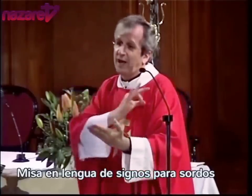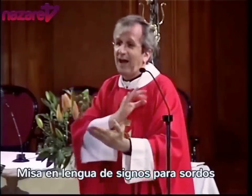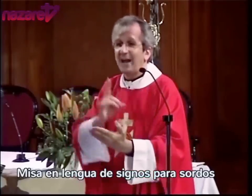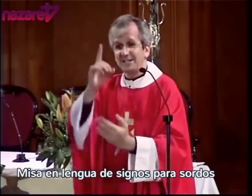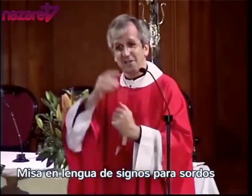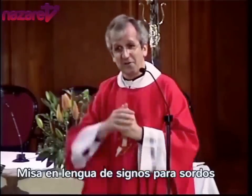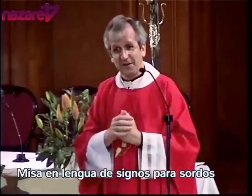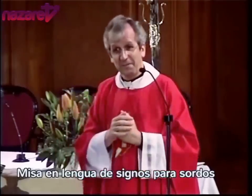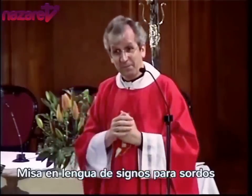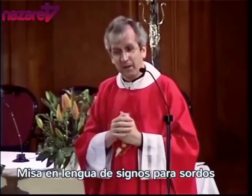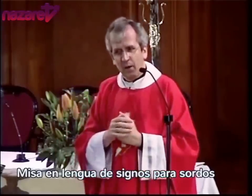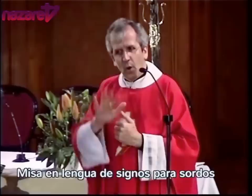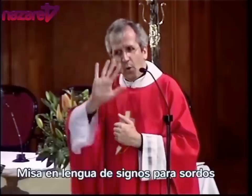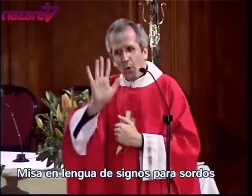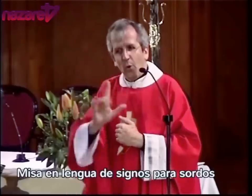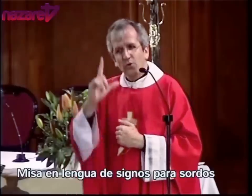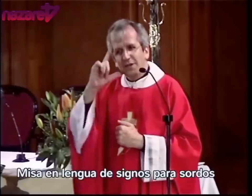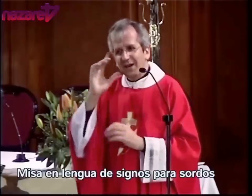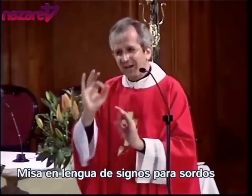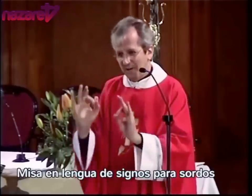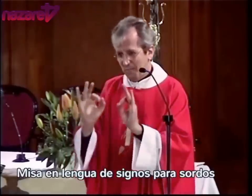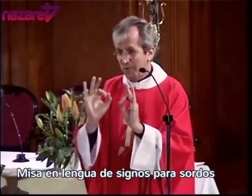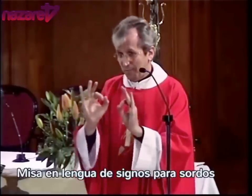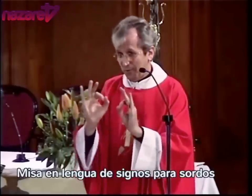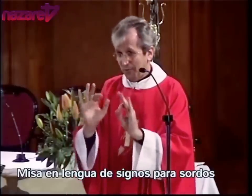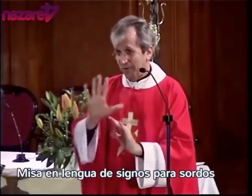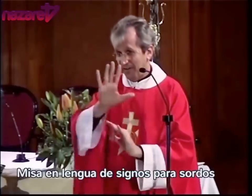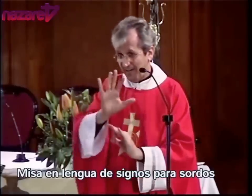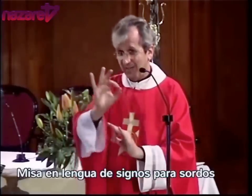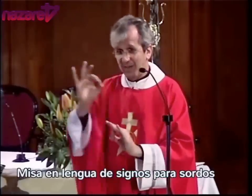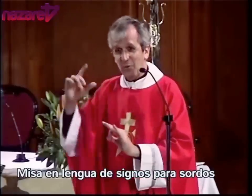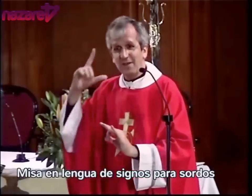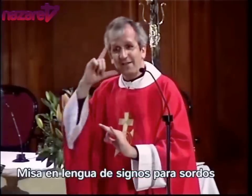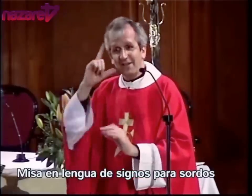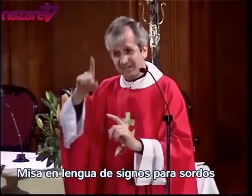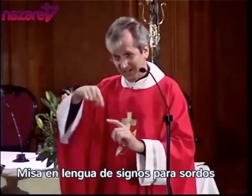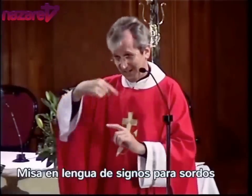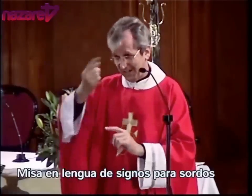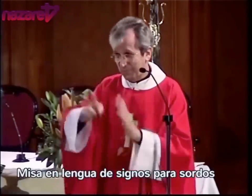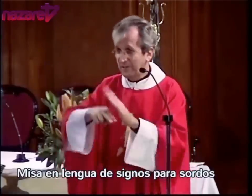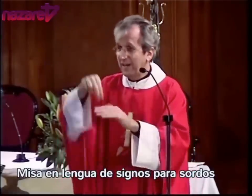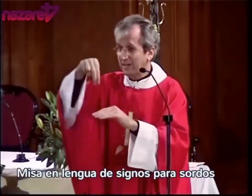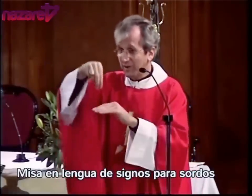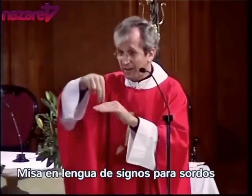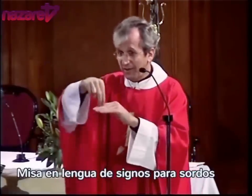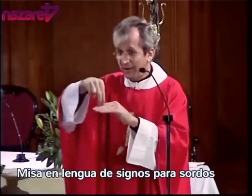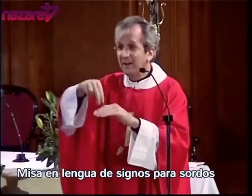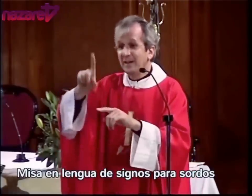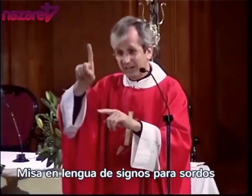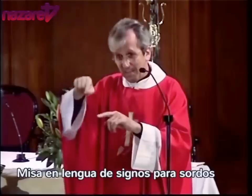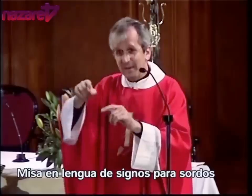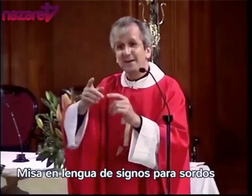ofrecérselos al Señor. Un día muy oportuno, 50 días después de la